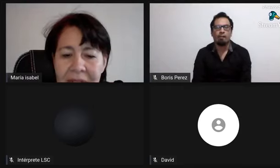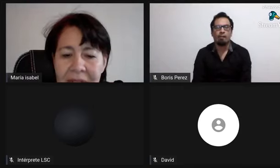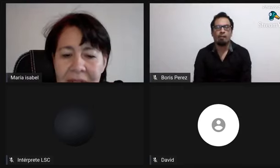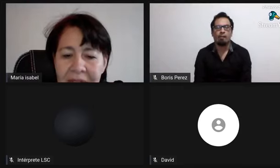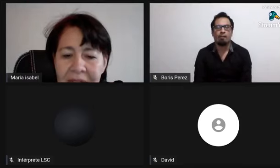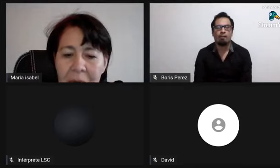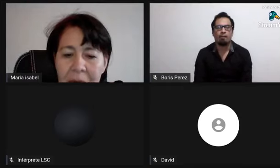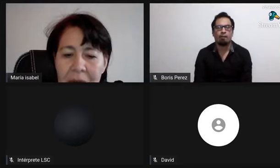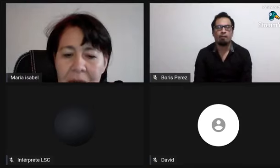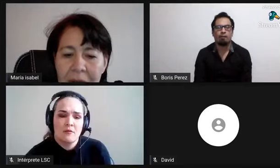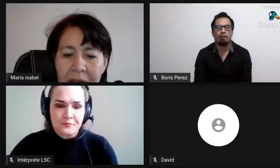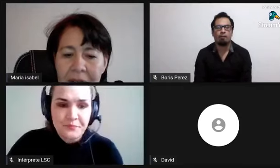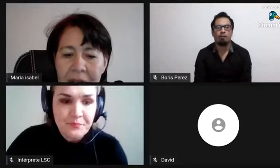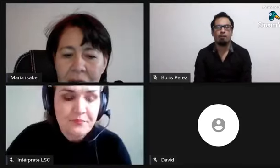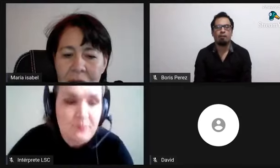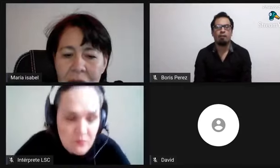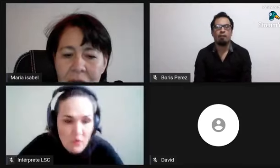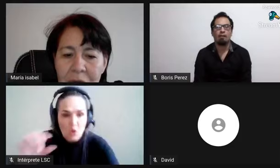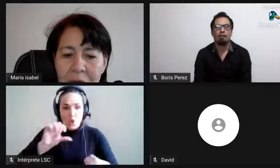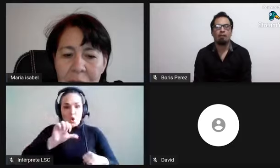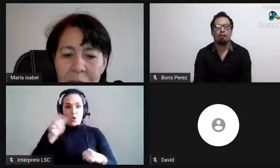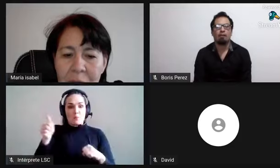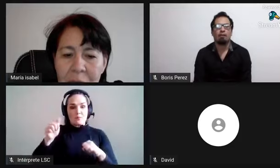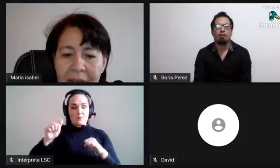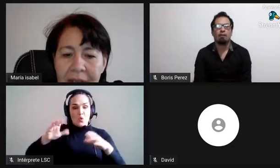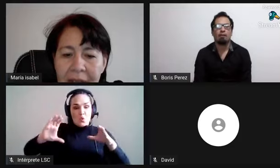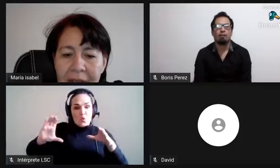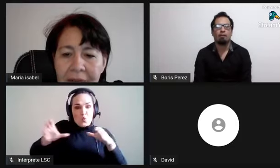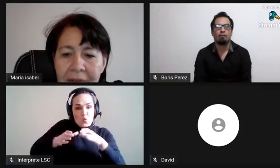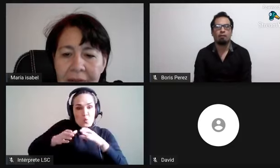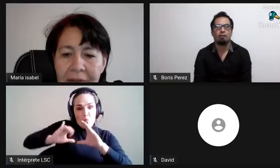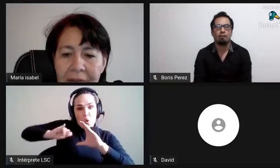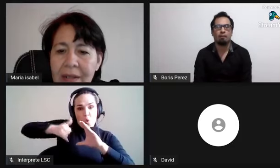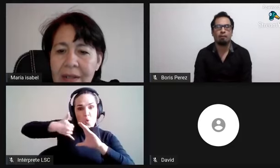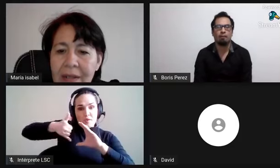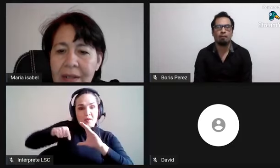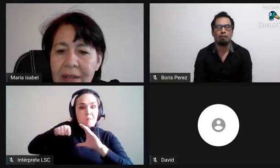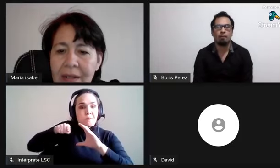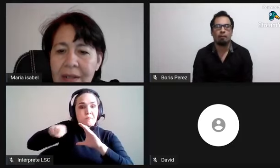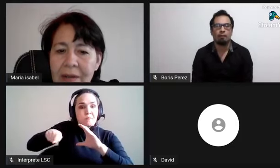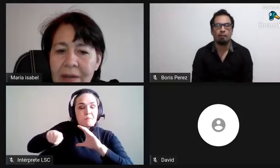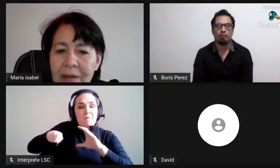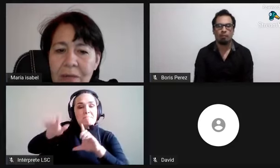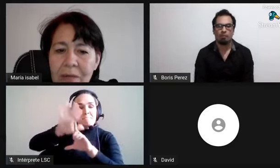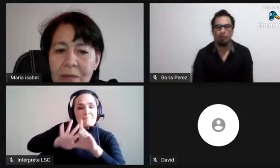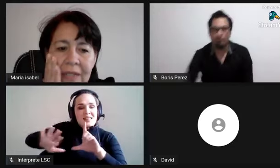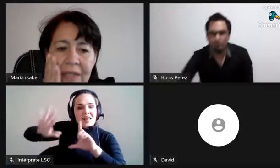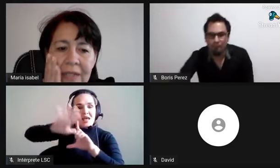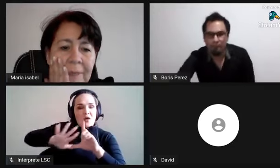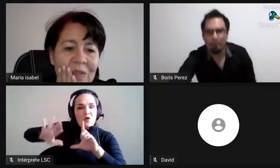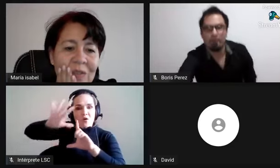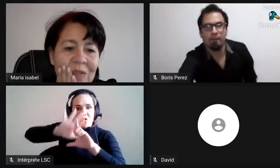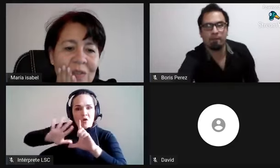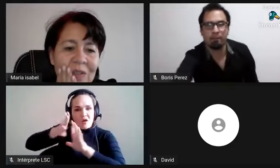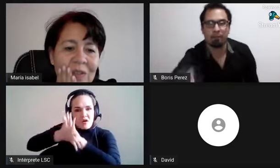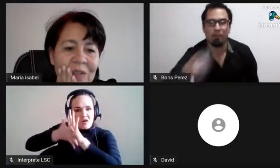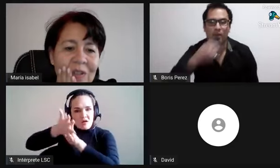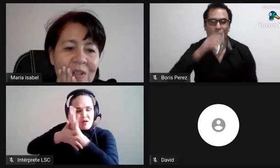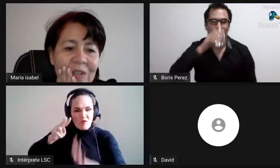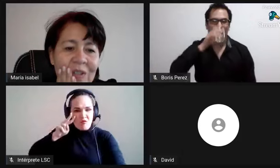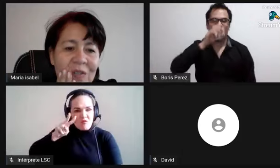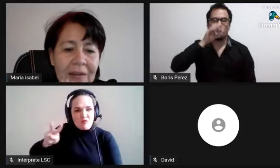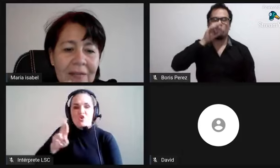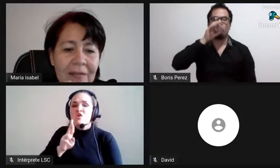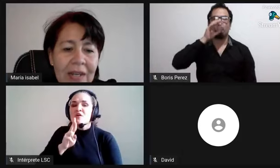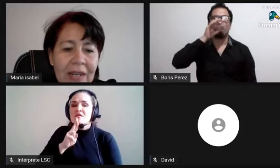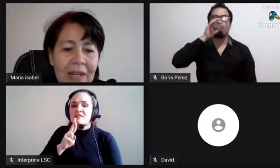Tenemos una pregunta en video en el grupo de WhatsApp. No sé si ustedes la vieron, de alguien